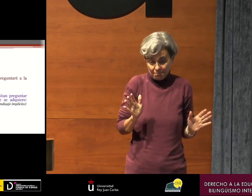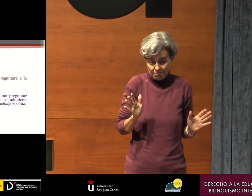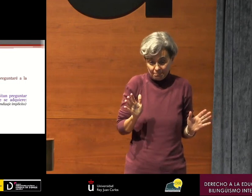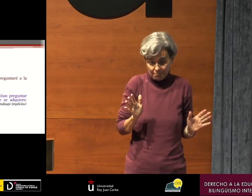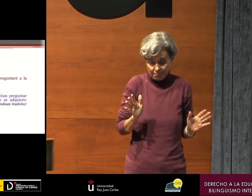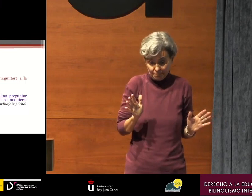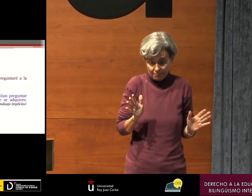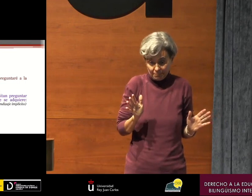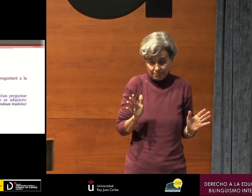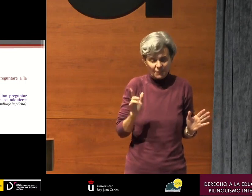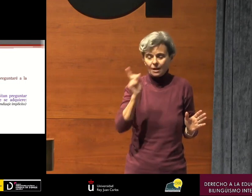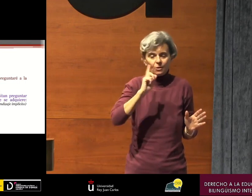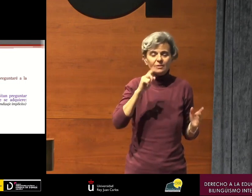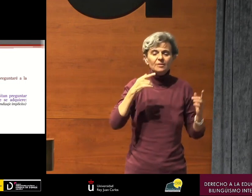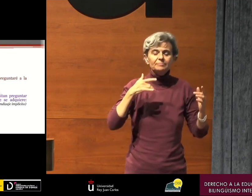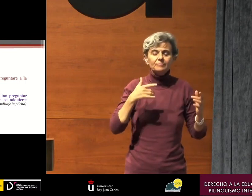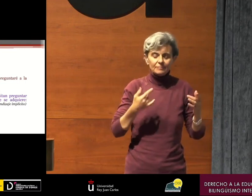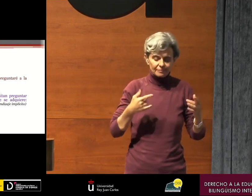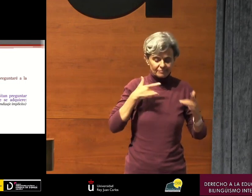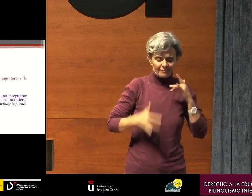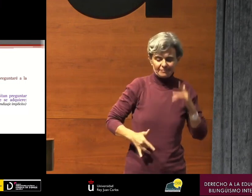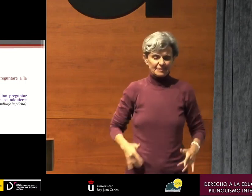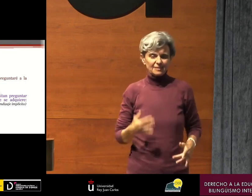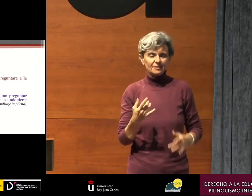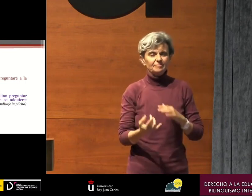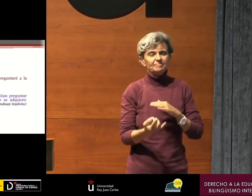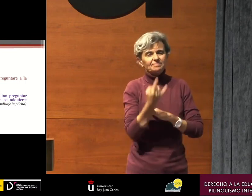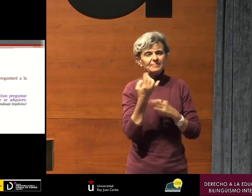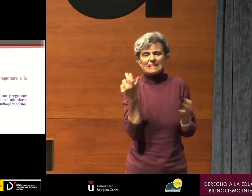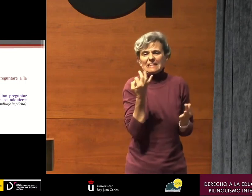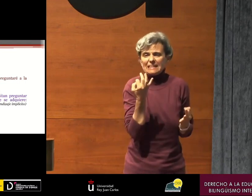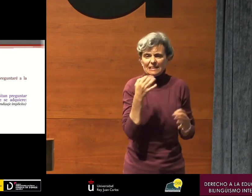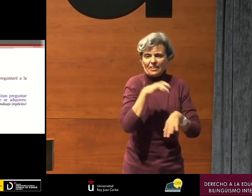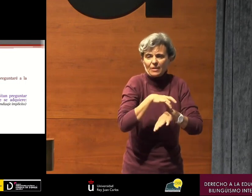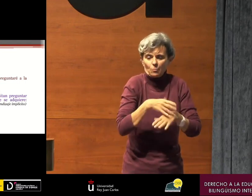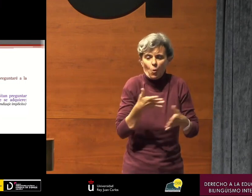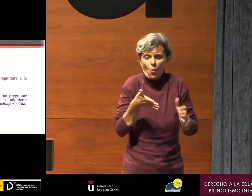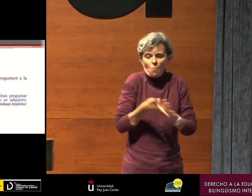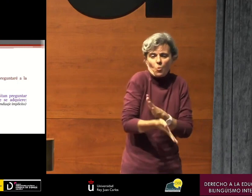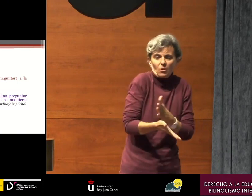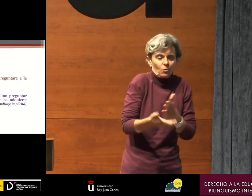aunque el alumno no sepa por qué está enfermo Pau, qué es lo que le